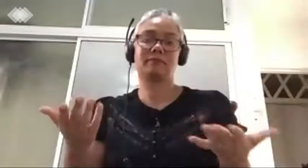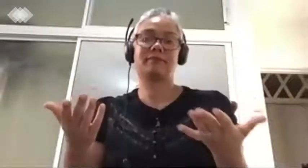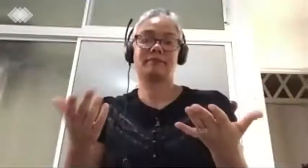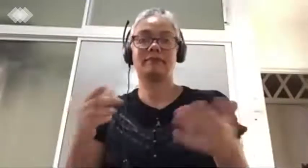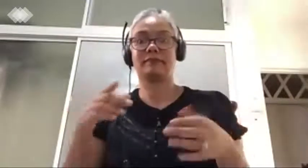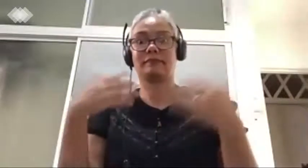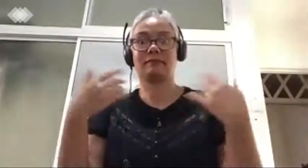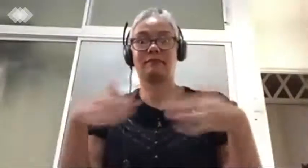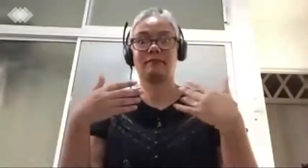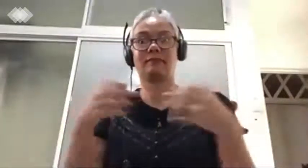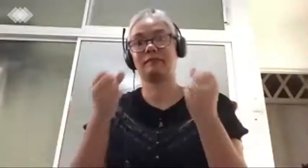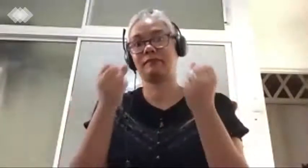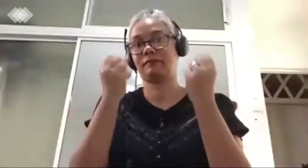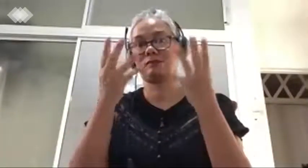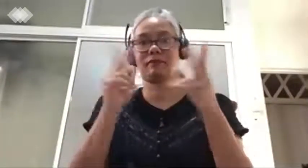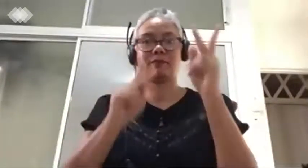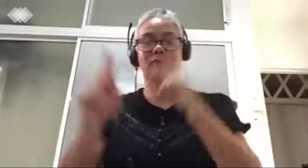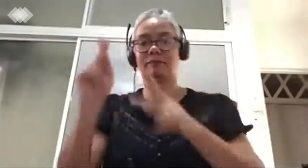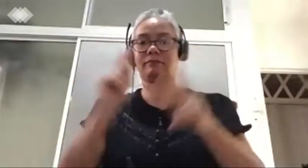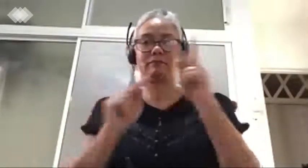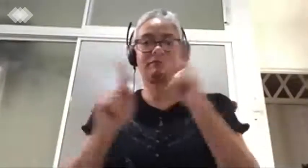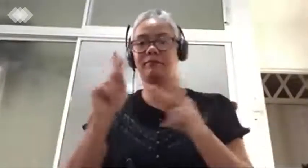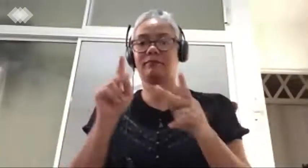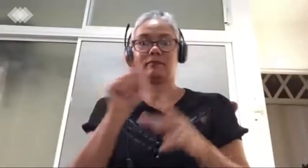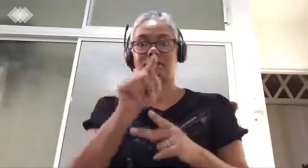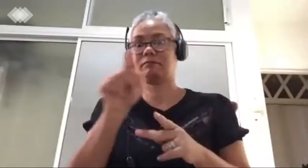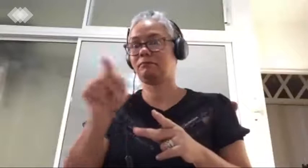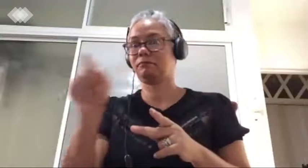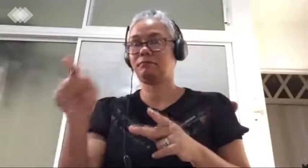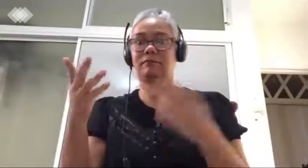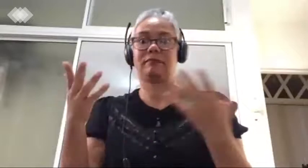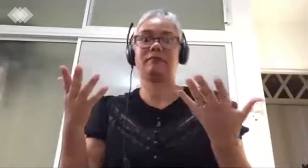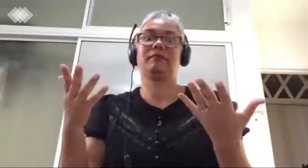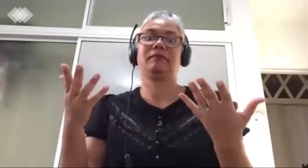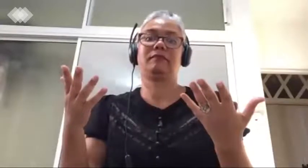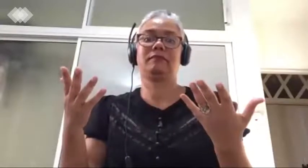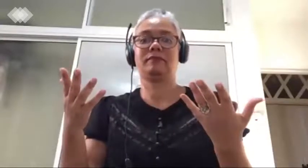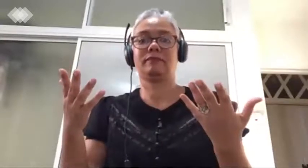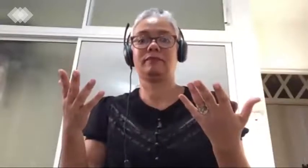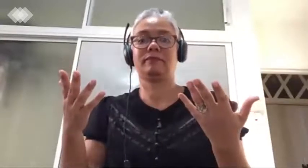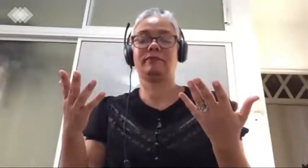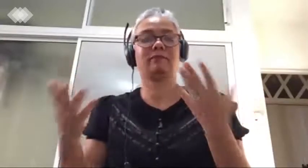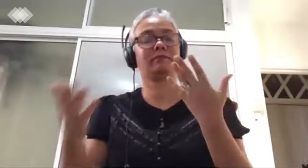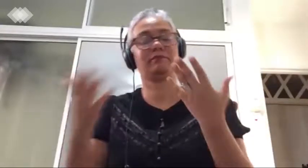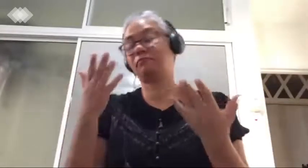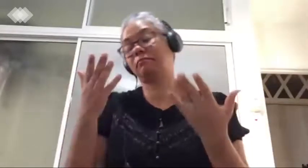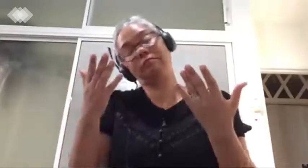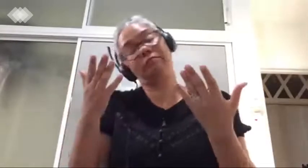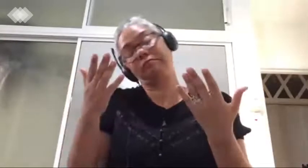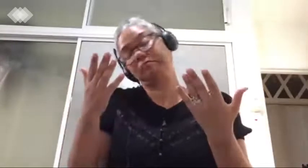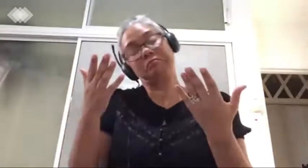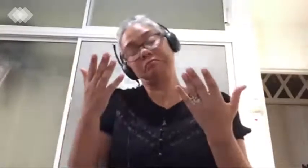este seminario que quizás hubiese sido presencial. Quizás muchos de ustedes no hubiesen podido estar por